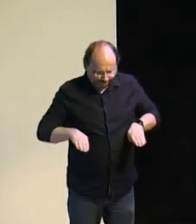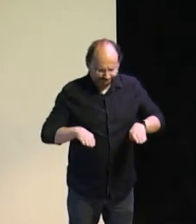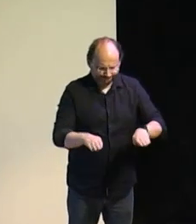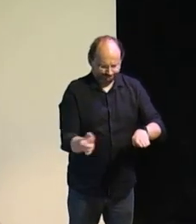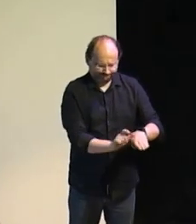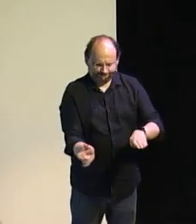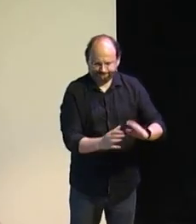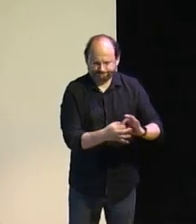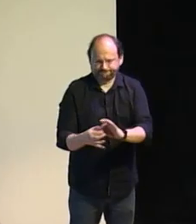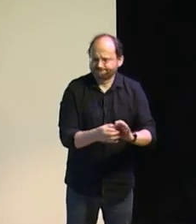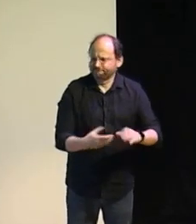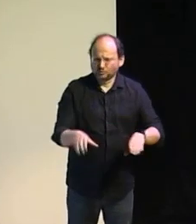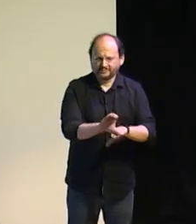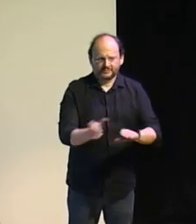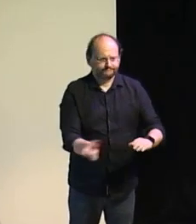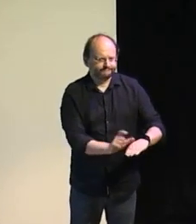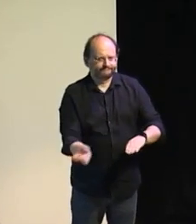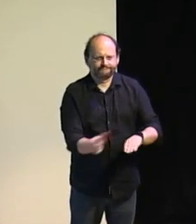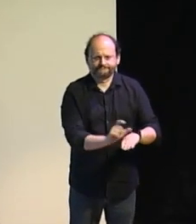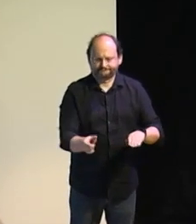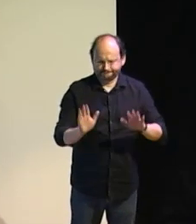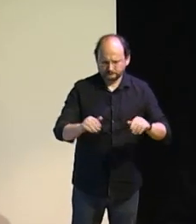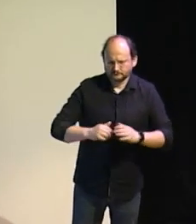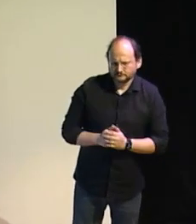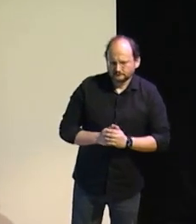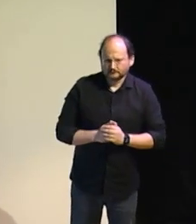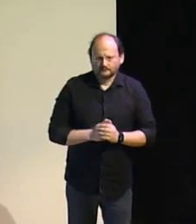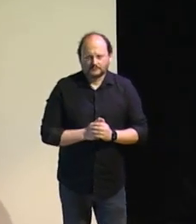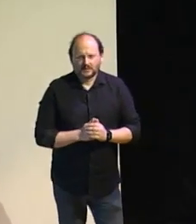de la langue des signes. Et les deux sont liés. Les deux ont une certaine complémentarité.